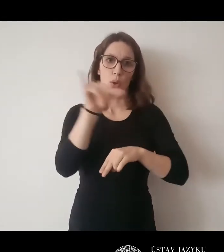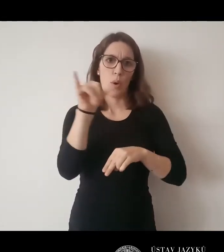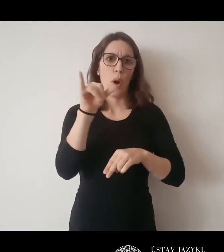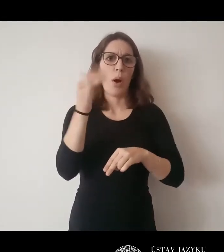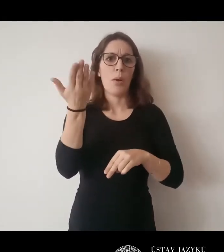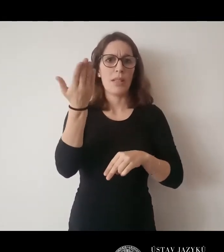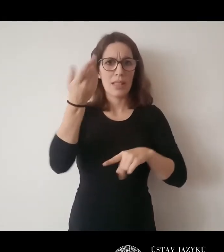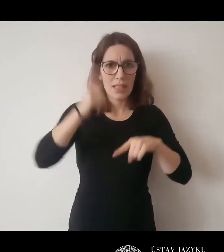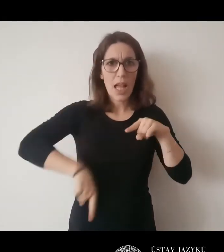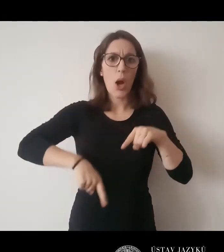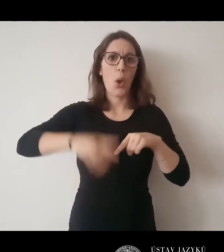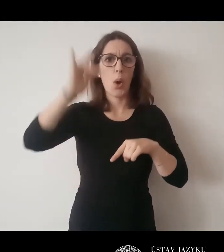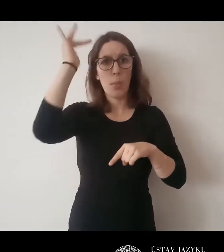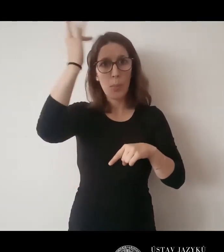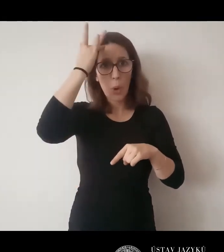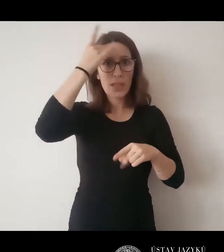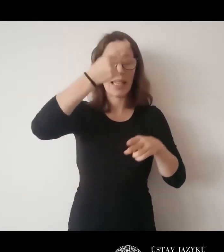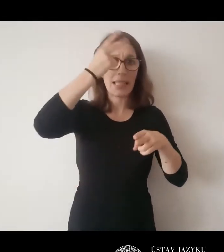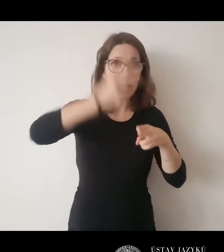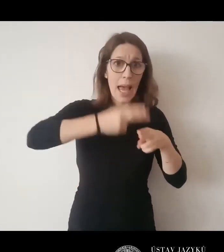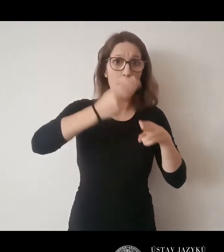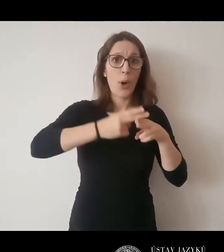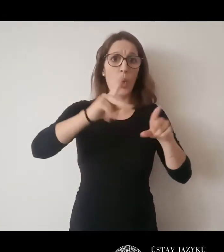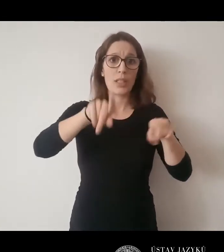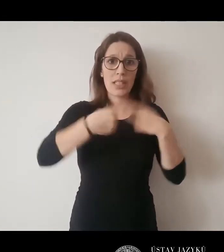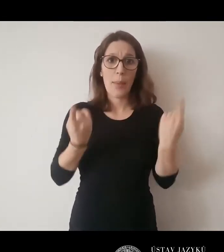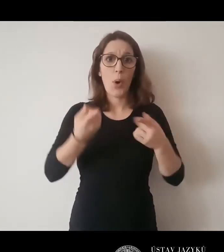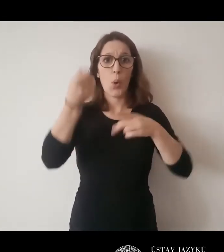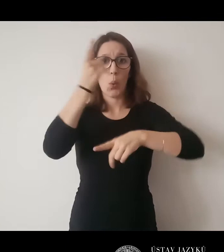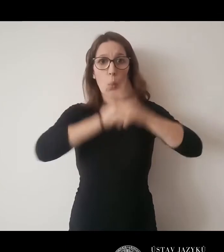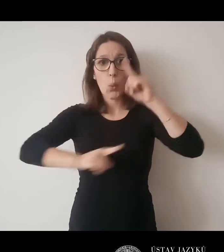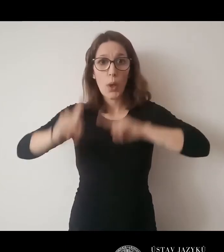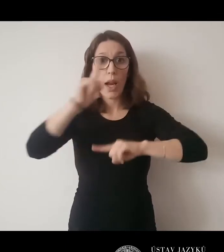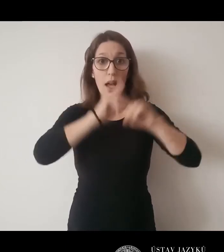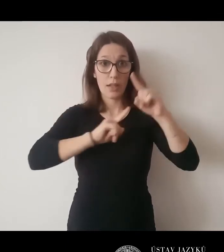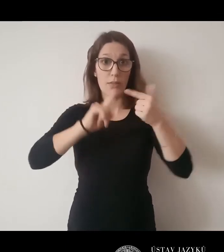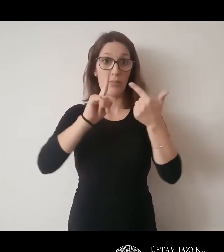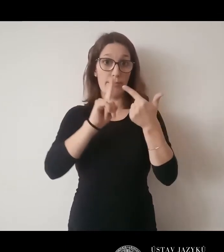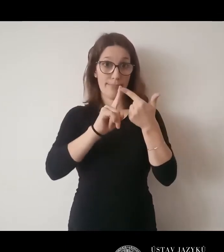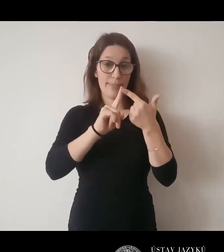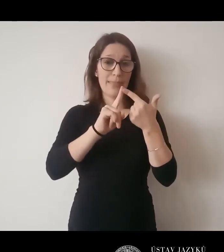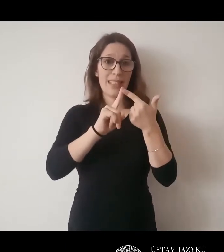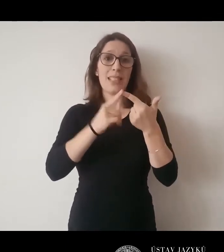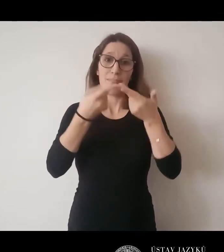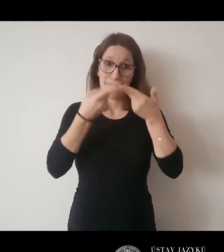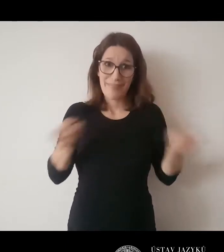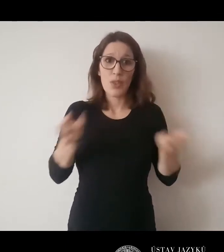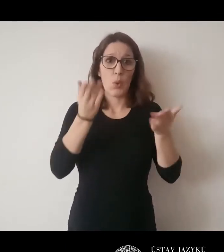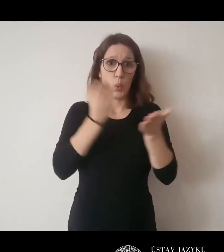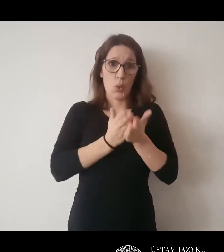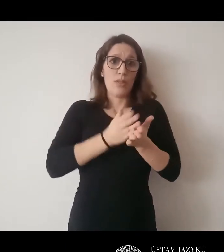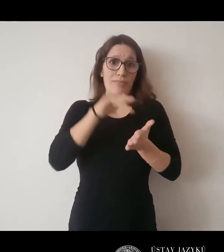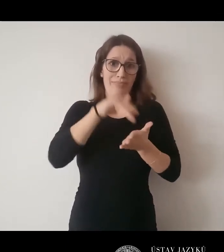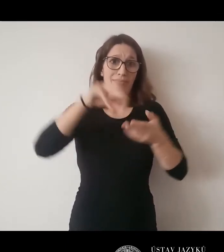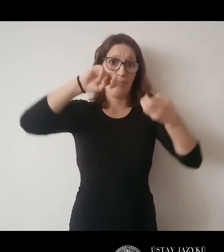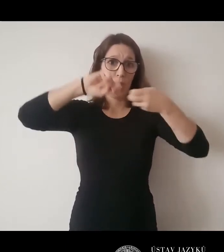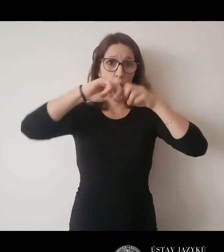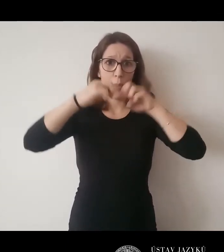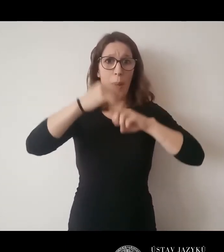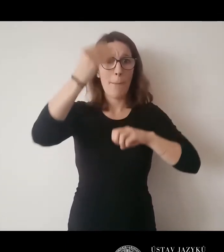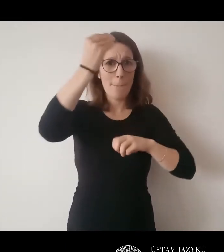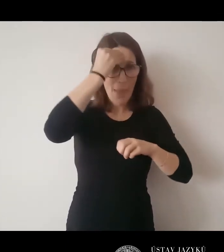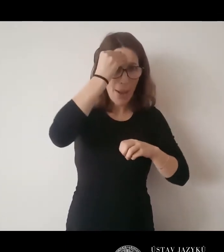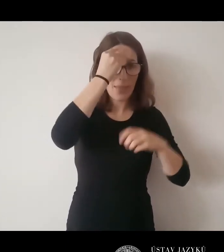produktivním věku, kteří prodělali neurologické onemocnění, například cévní mozkovou příhodu. Na základě toho dochází k poruše kognitivních